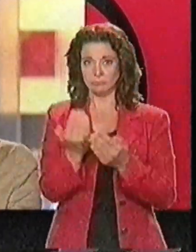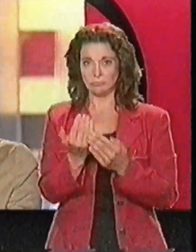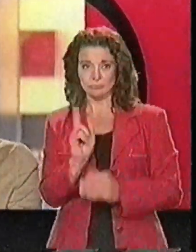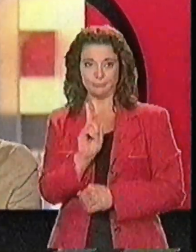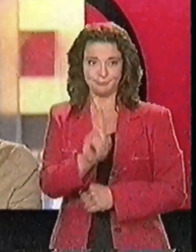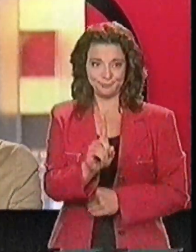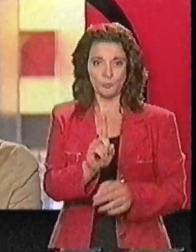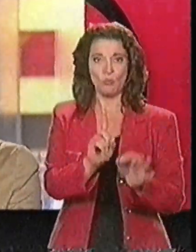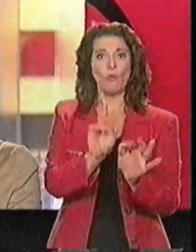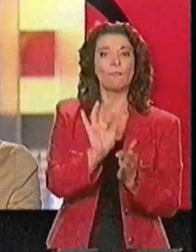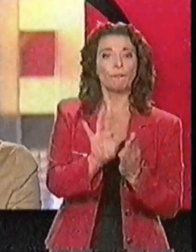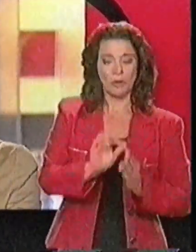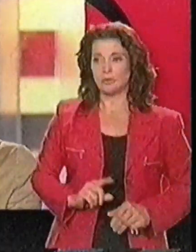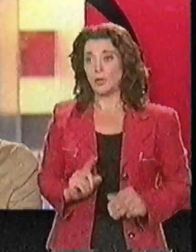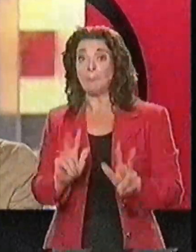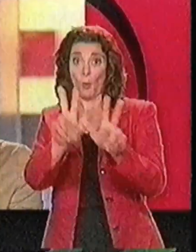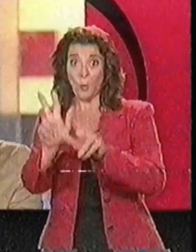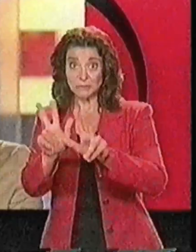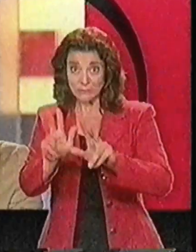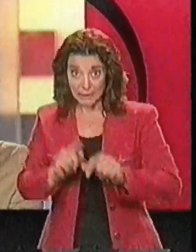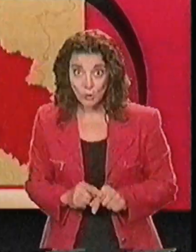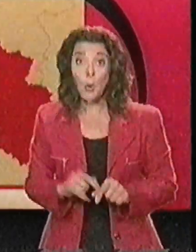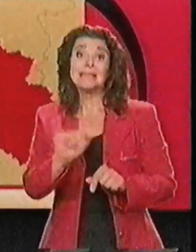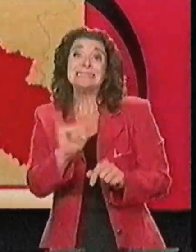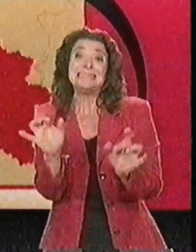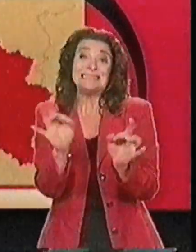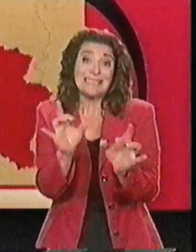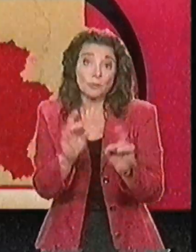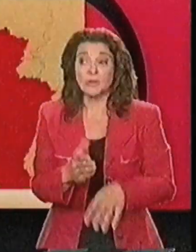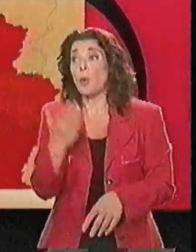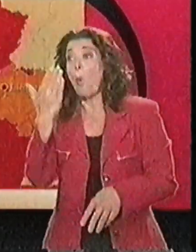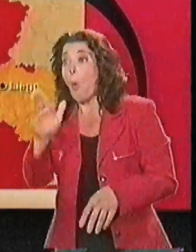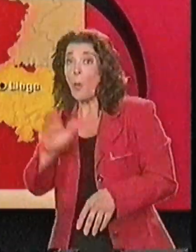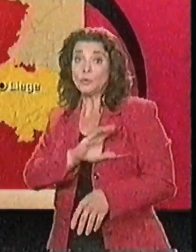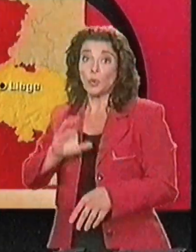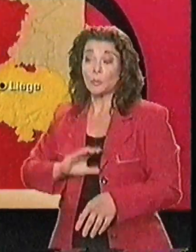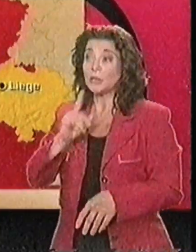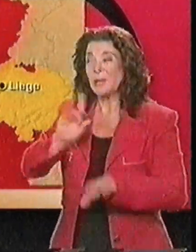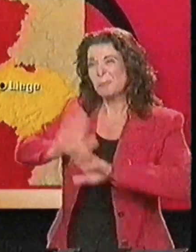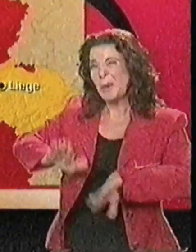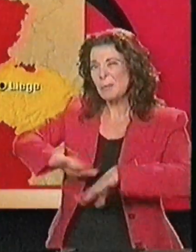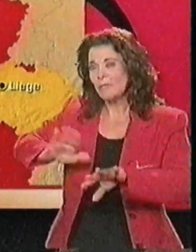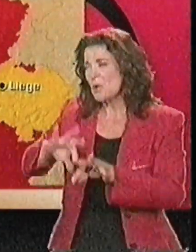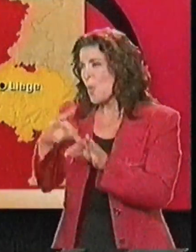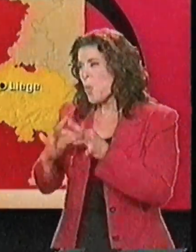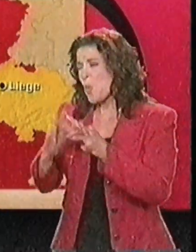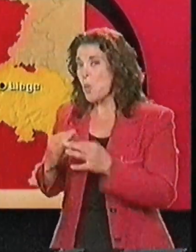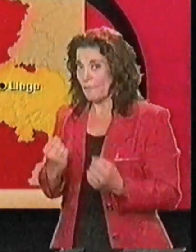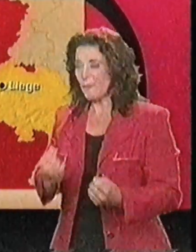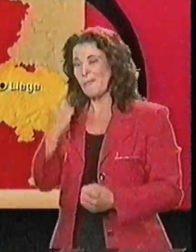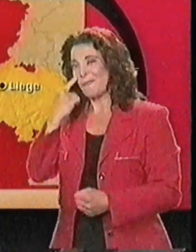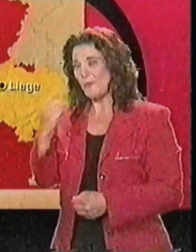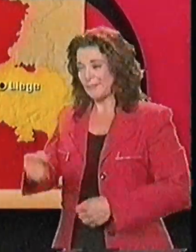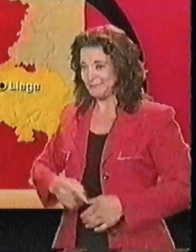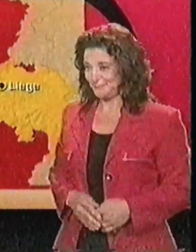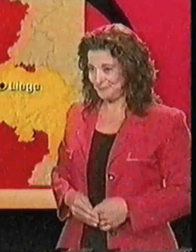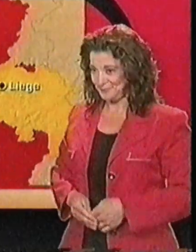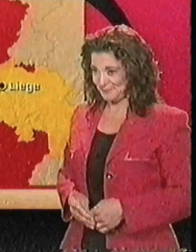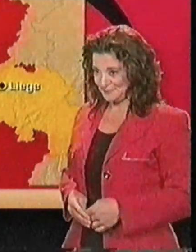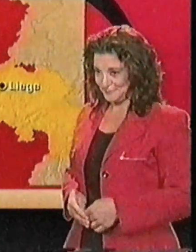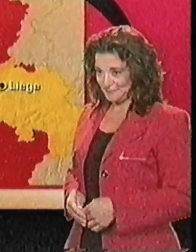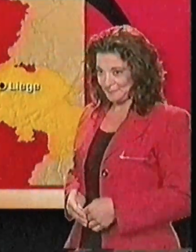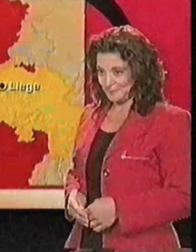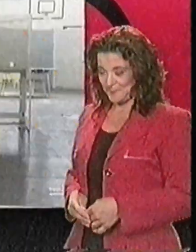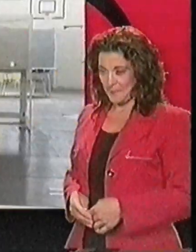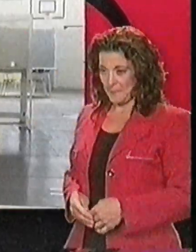des ordinateurs pour le vote électronique. À certains endroits, on peut parler de préparatifs de dernière minute. Ophélie Fontana.